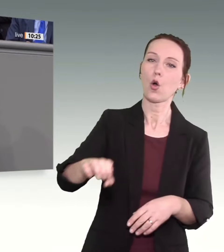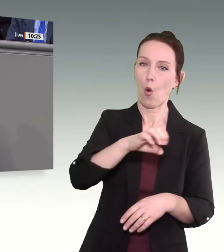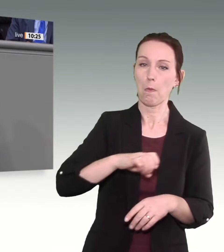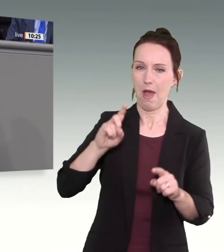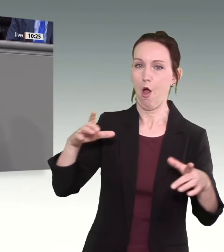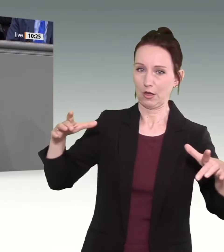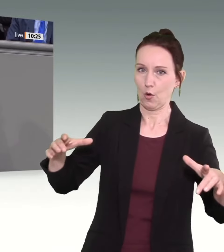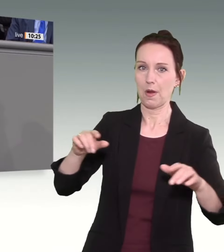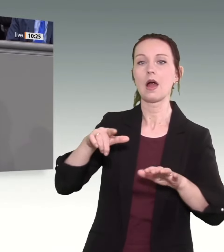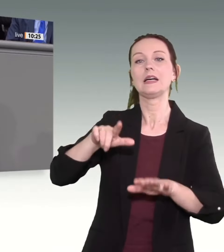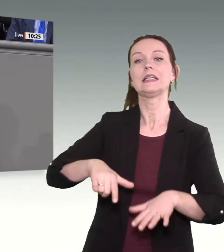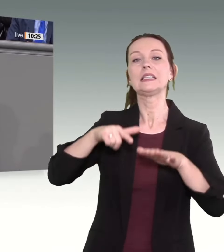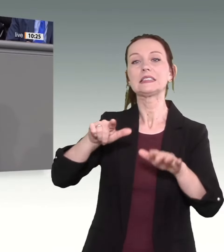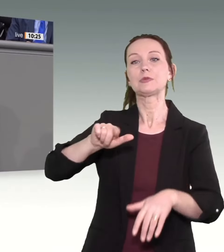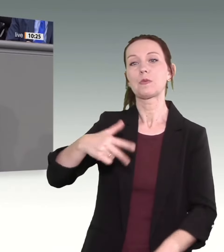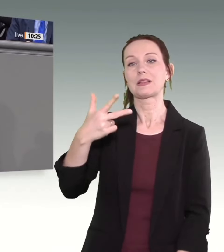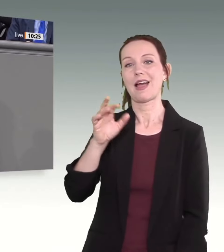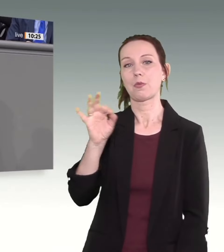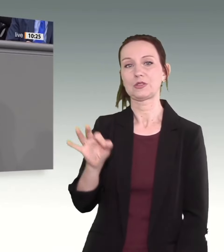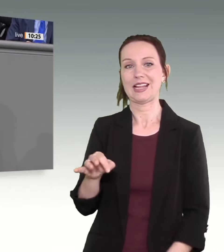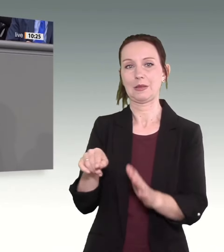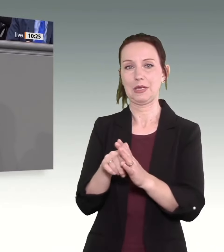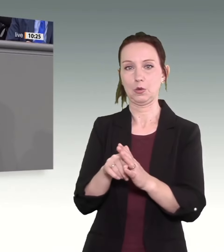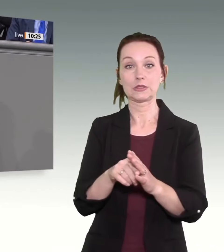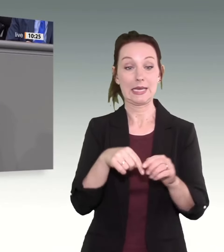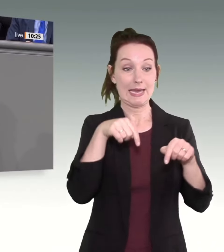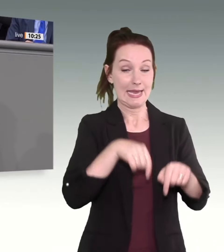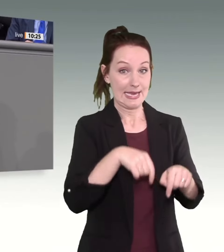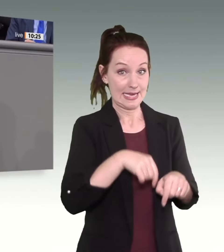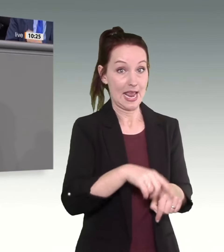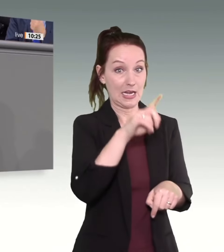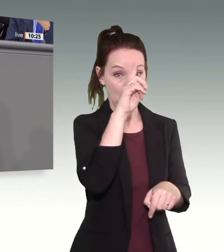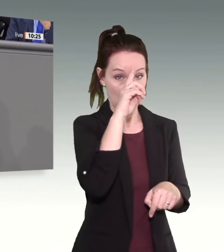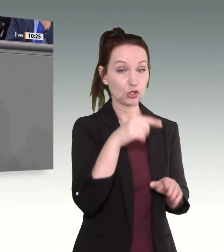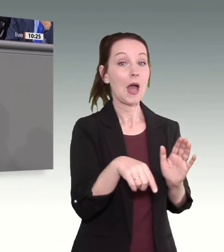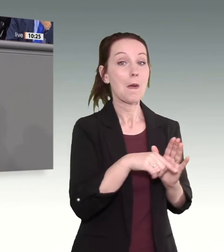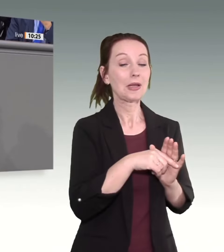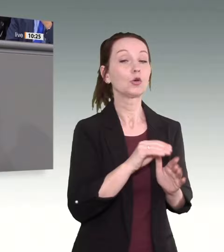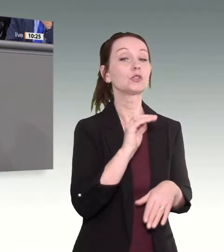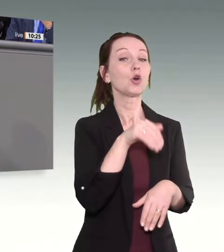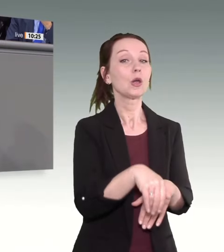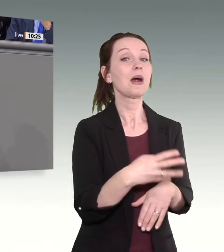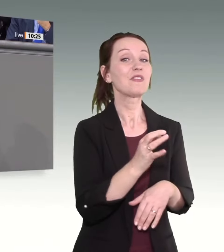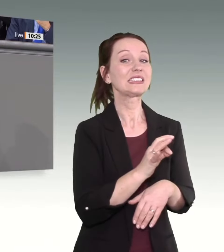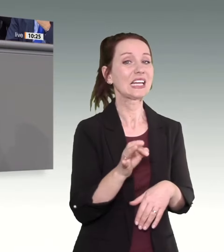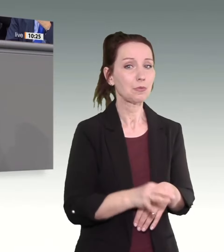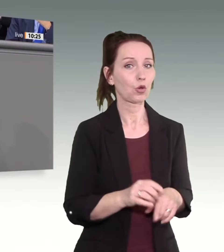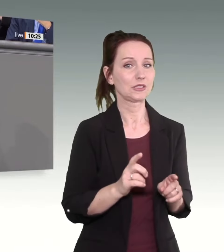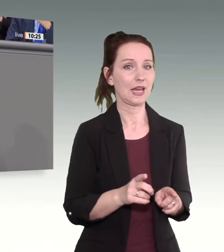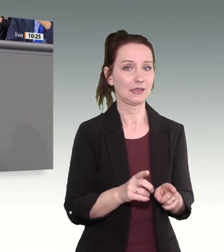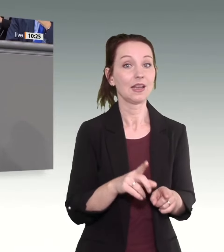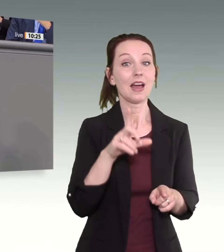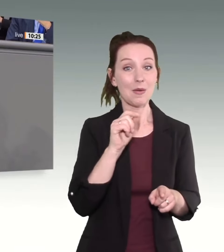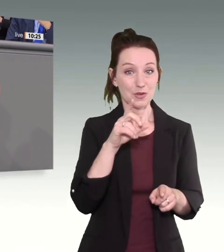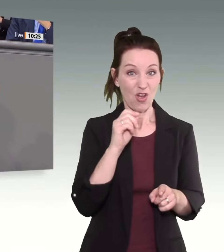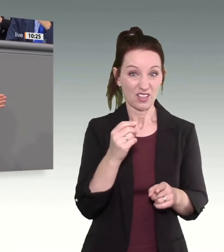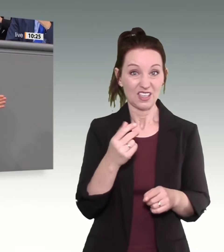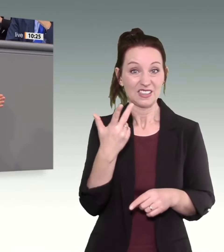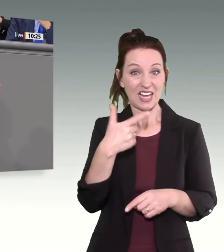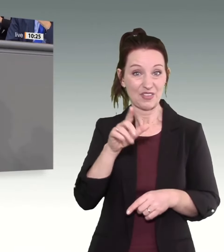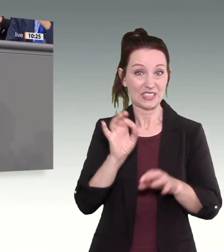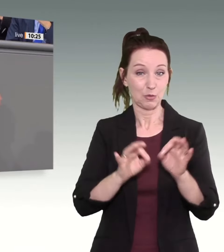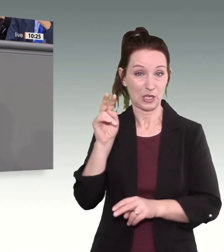Sie ein Minus von über 40 Prozent aus. Das ist eine Lücke von 23 Prozent. Und jetzt sagen Sie mir nicht, die Probleme, die wir in Deutschland haben, die